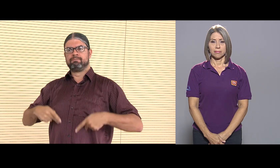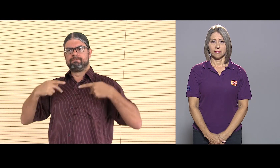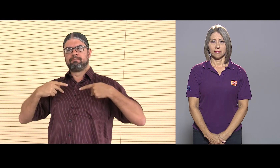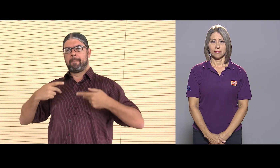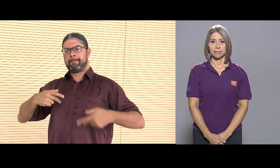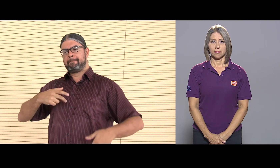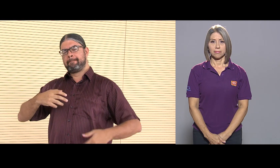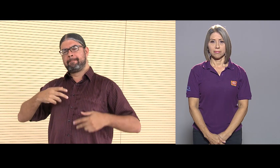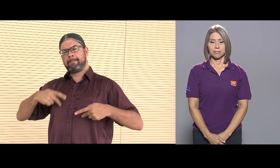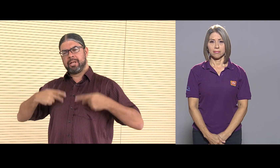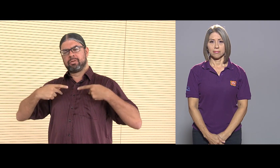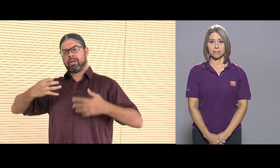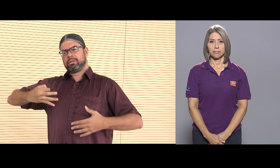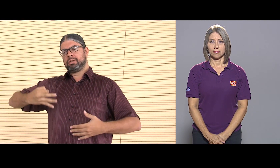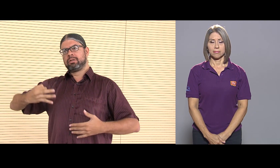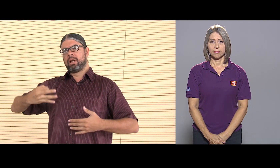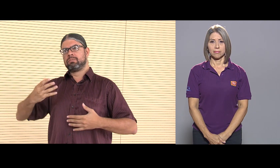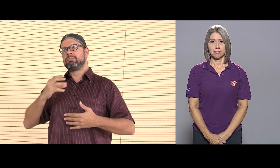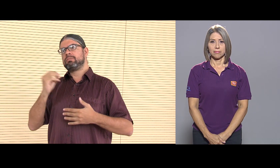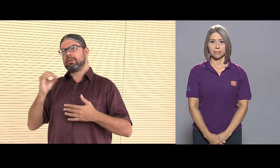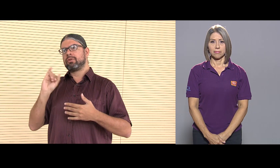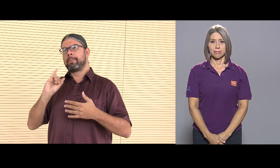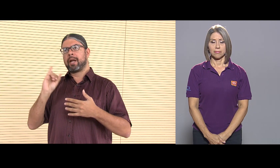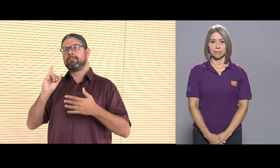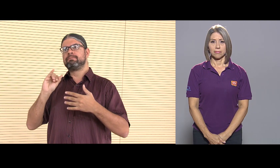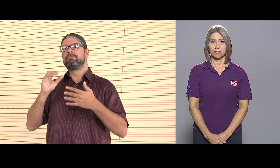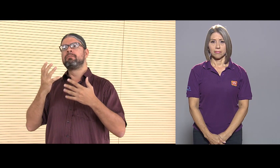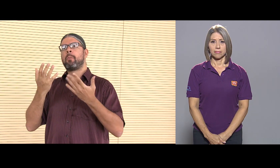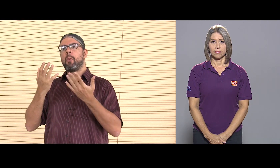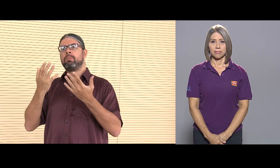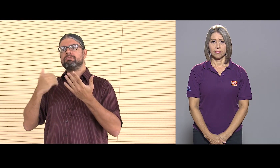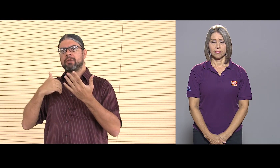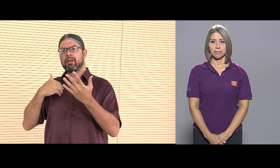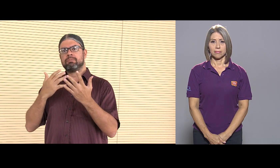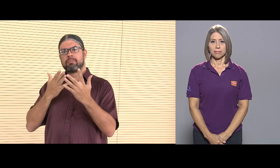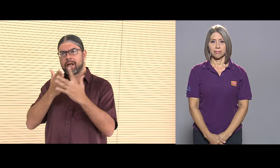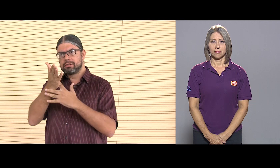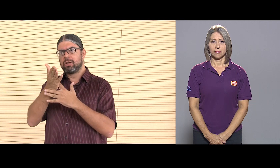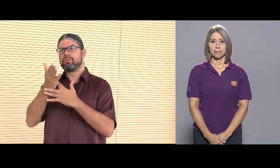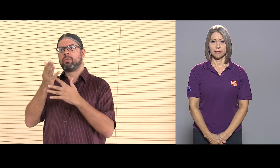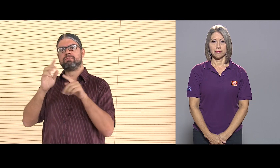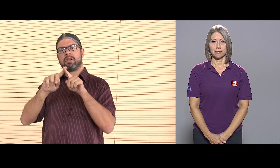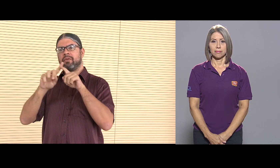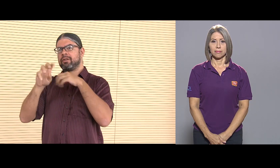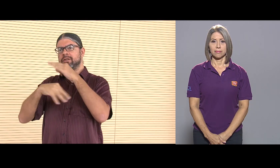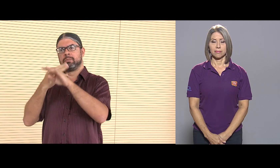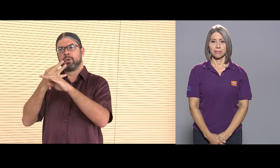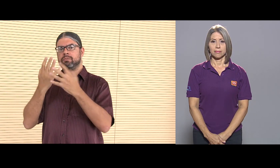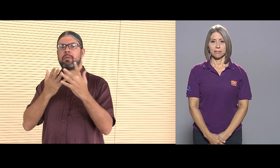sus derechos y darle una vida digna o la oportunidad de esta a través del acceso de